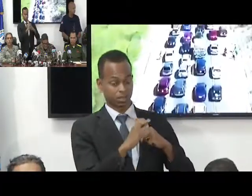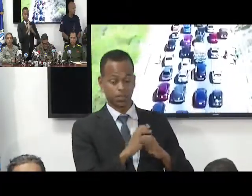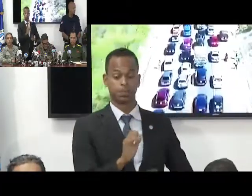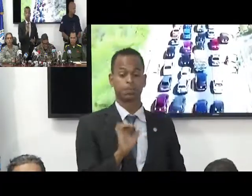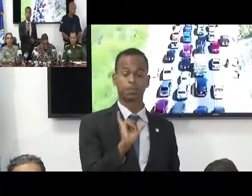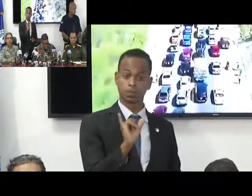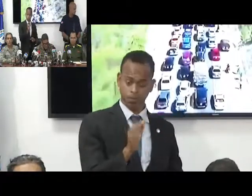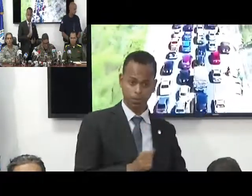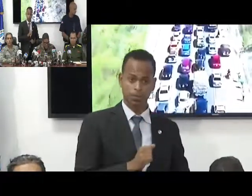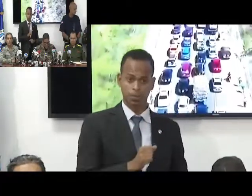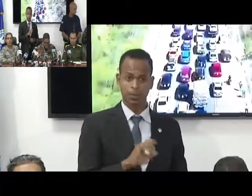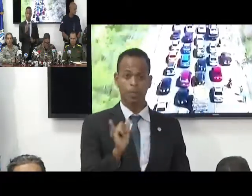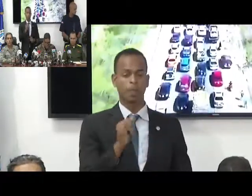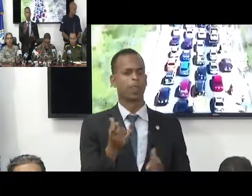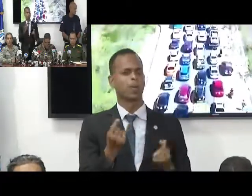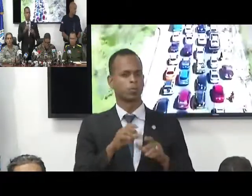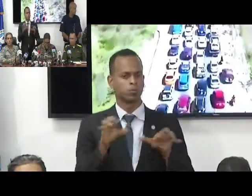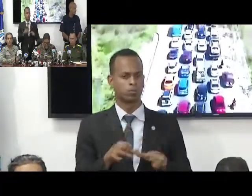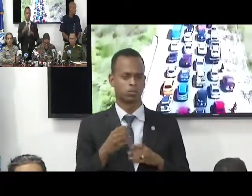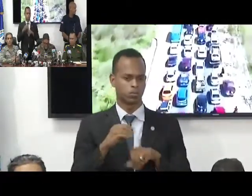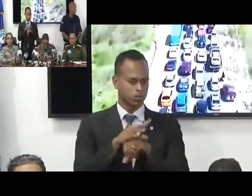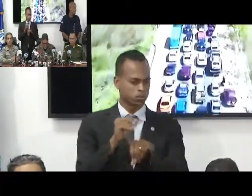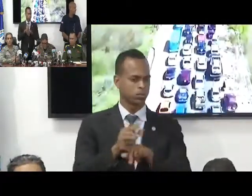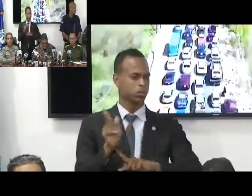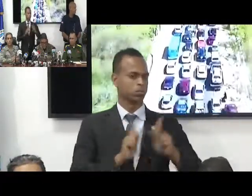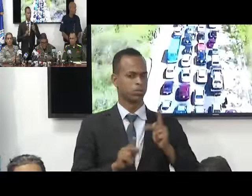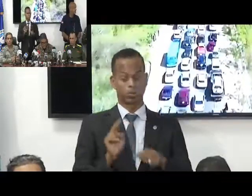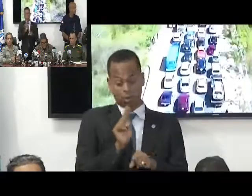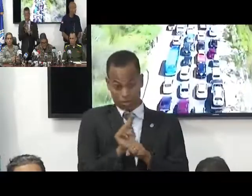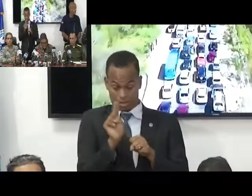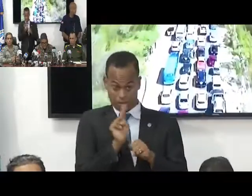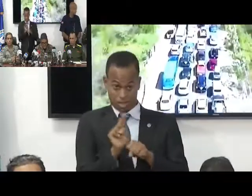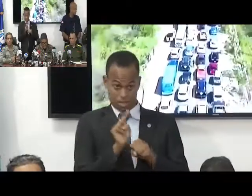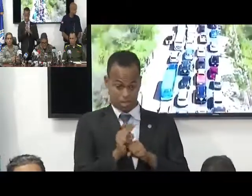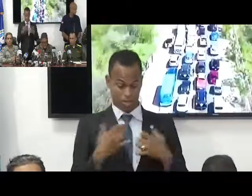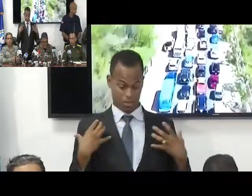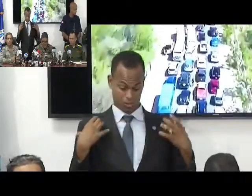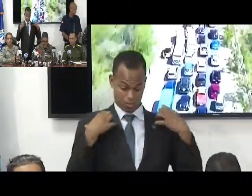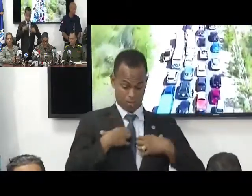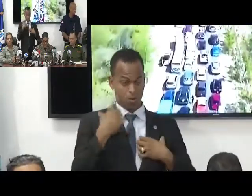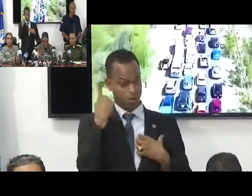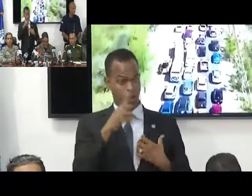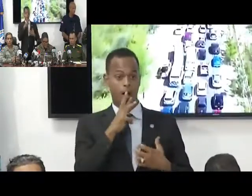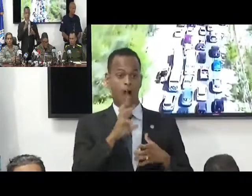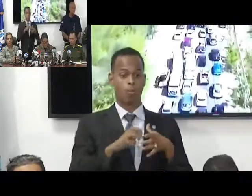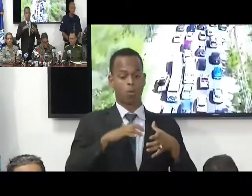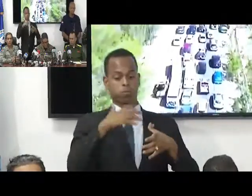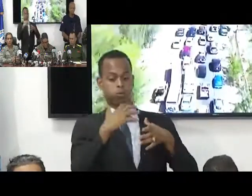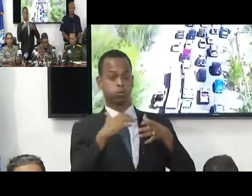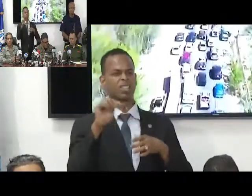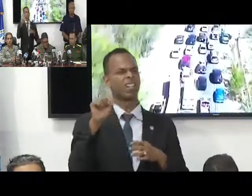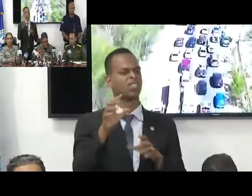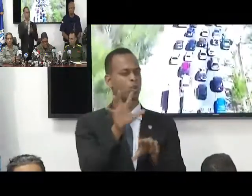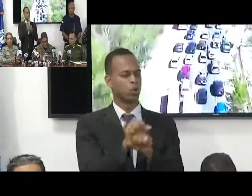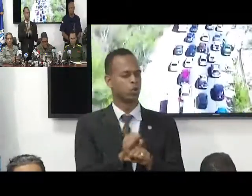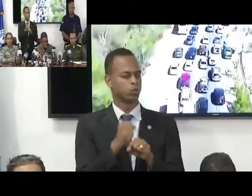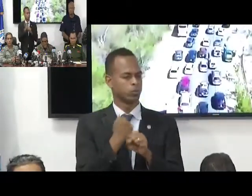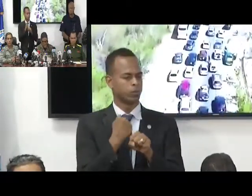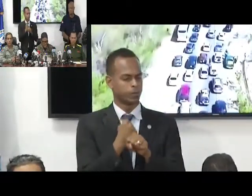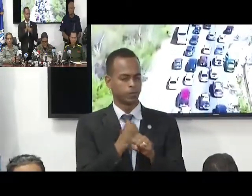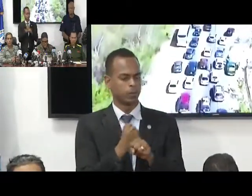Además, se realizaron labores de prevención dando orientación acerca del uso de chalecos salvavidas a pescadores y usuarios de